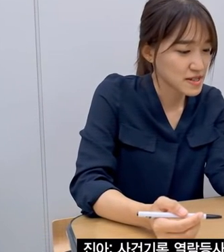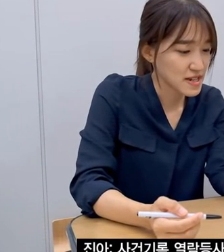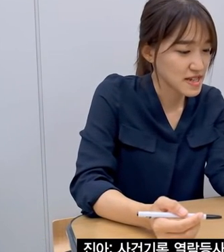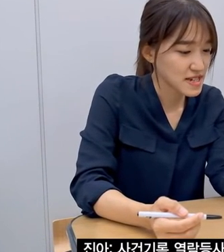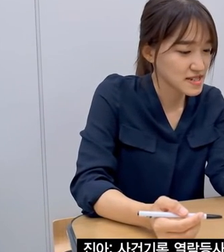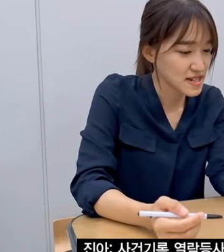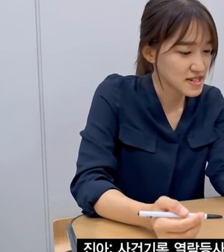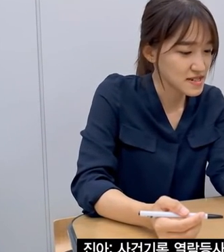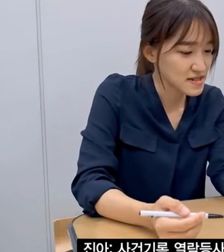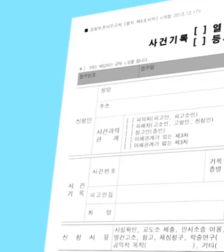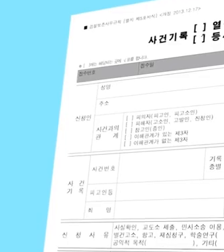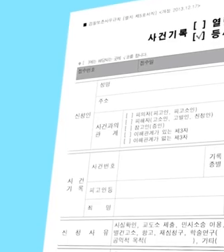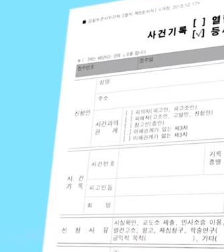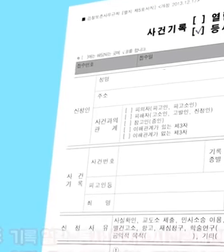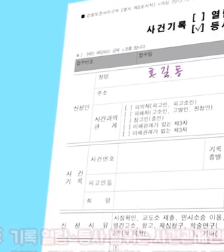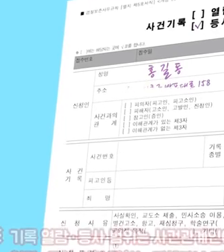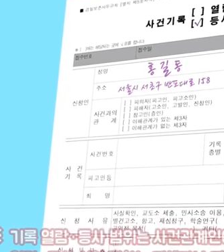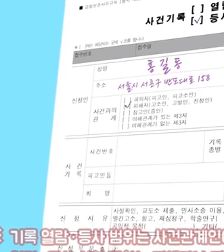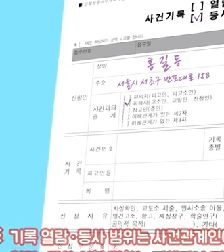열람 등사에 체크.